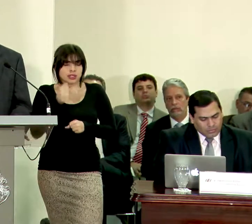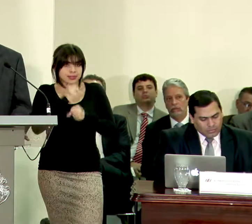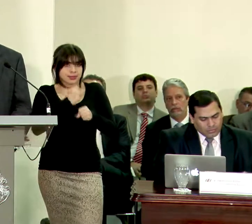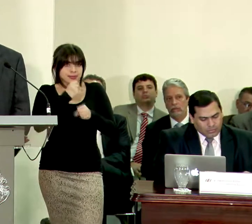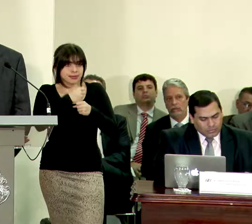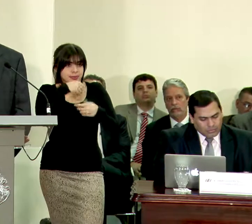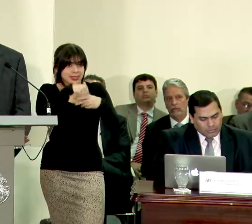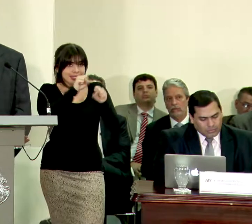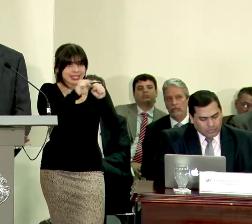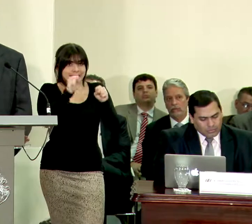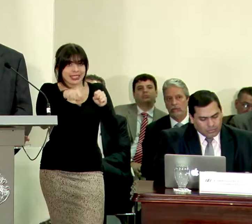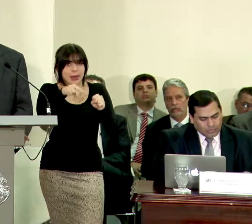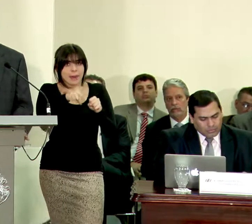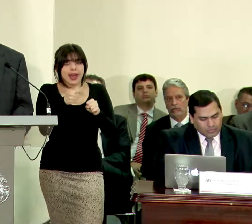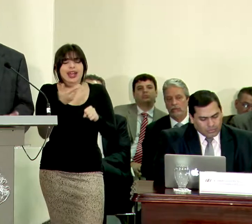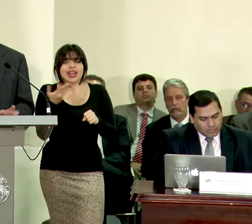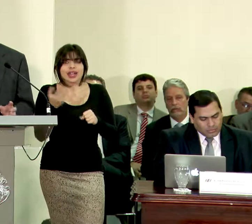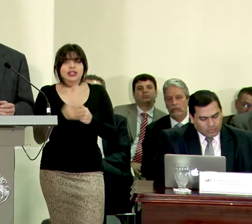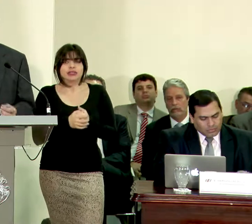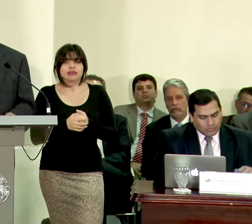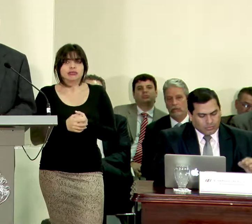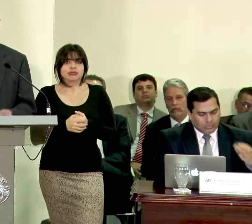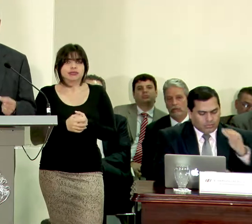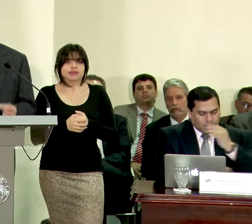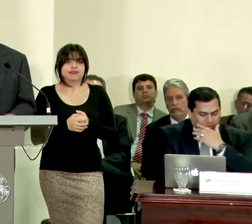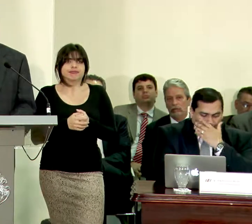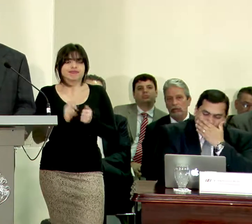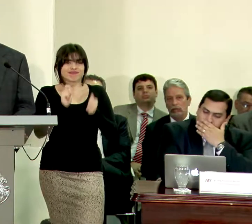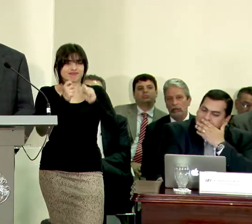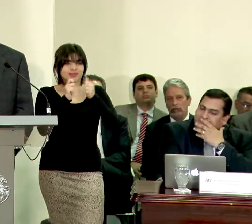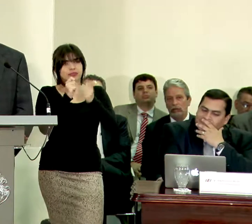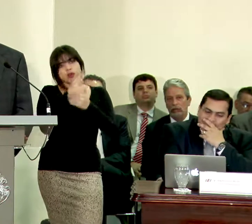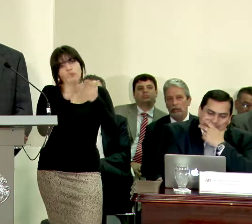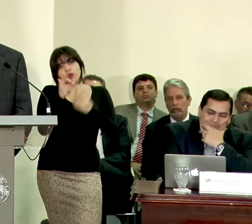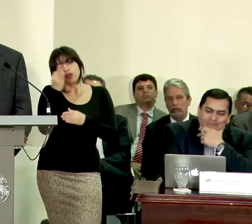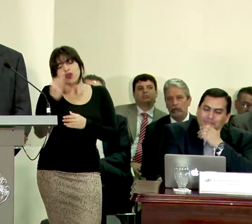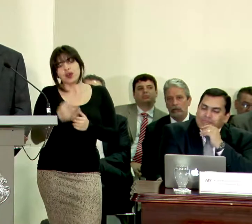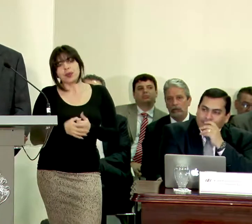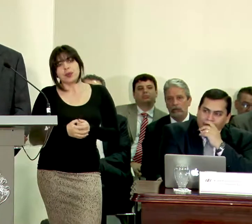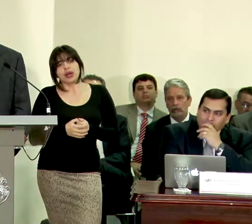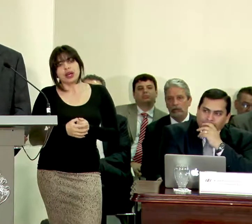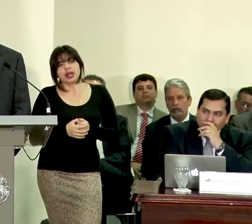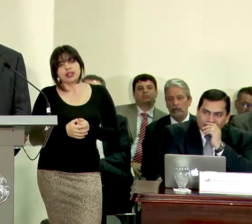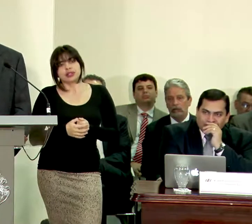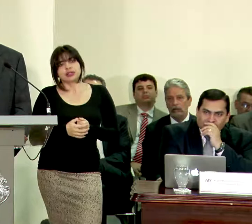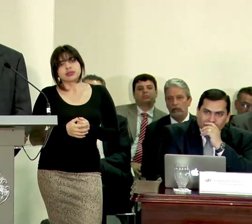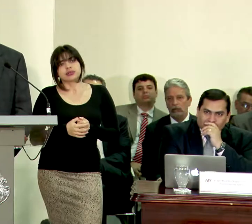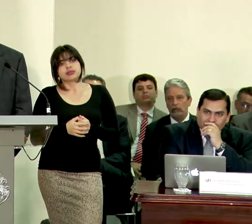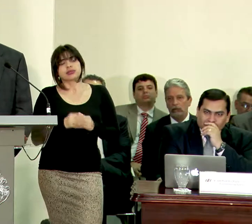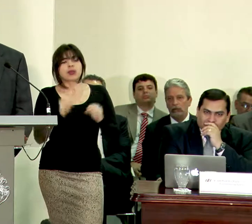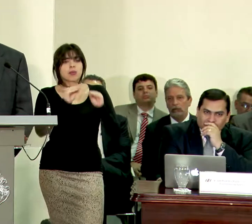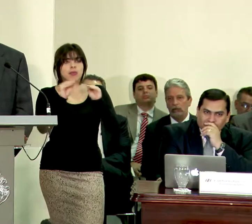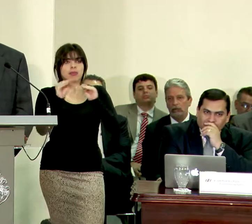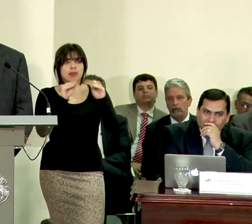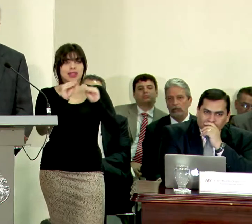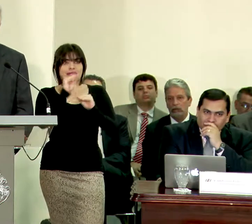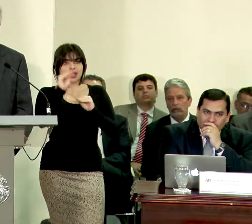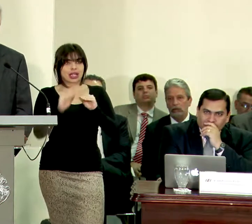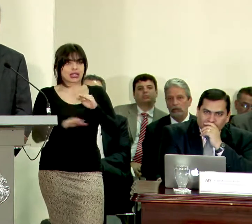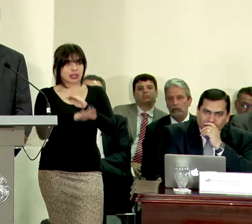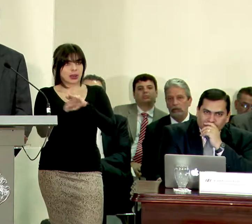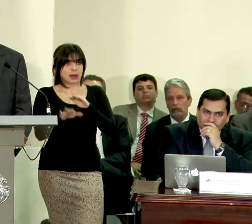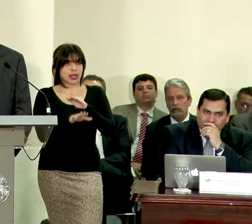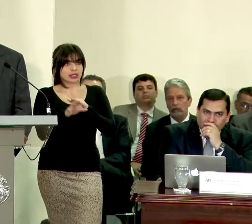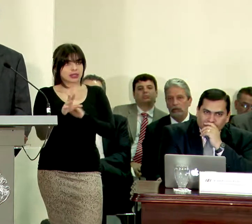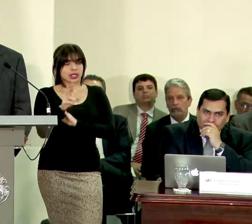operaciones en el sistema que alteran de alguna manera el comportamiento de la tasa básica, que